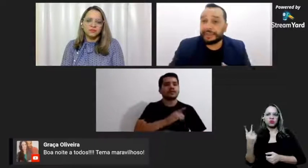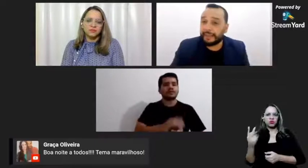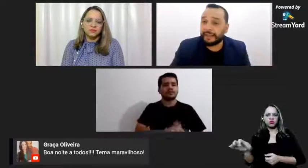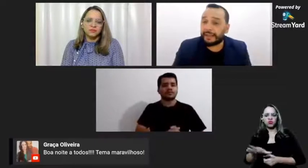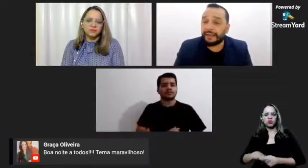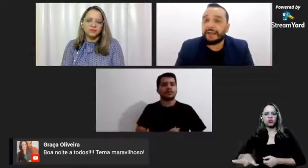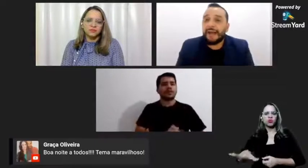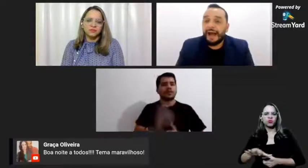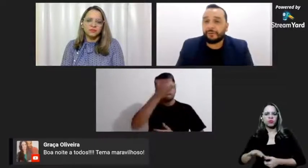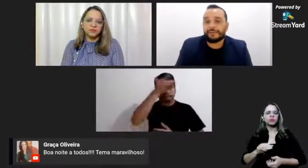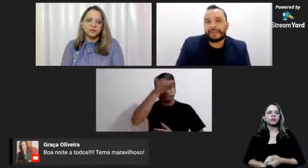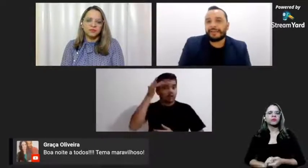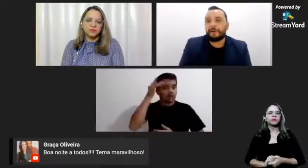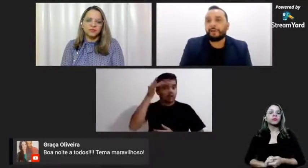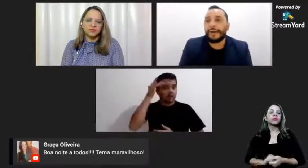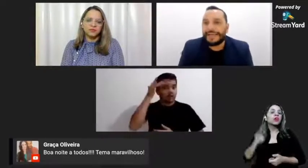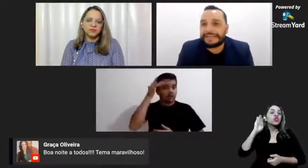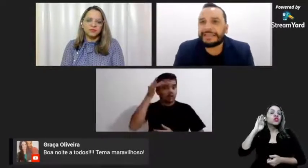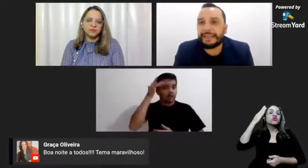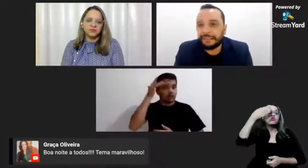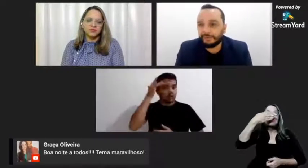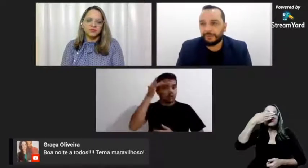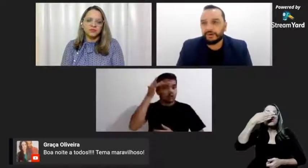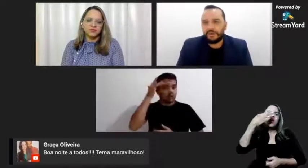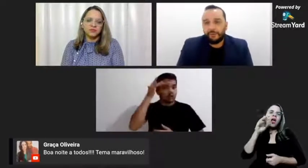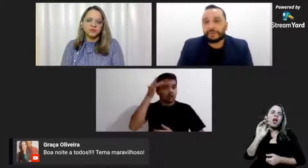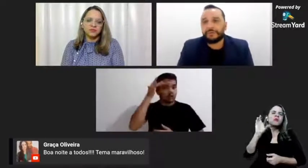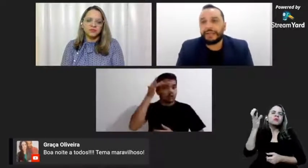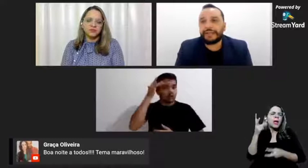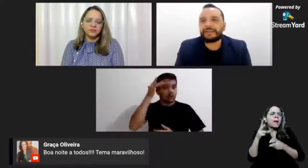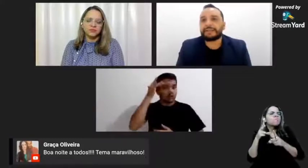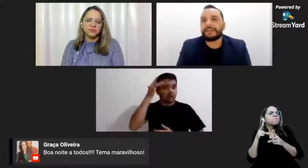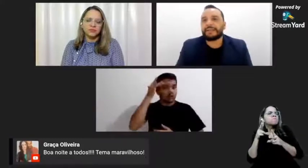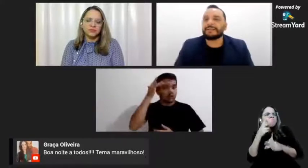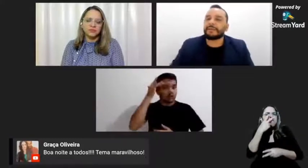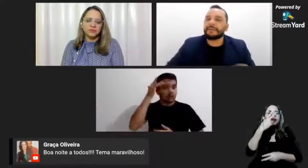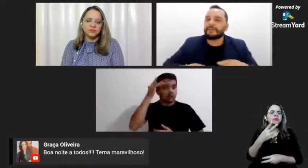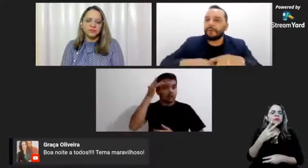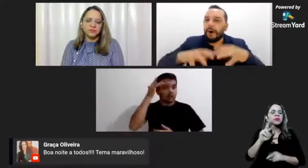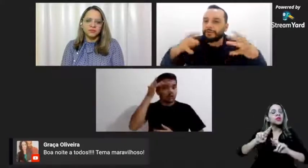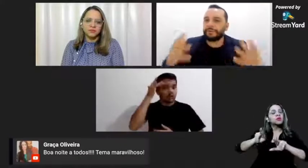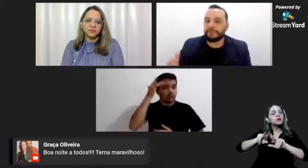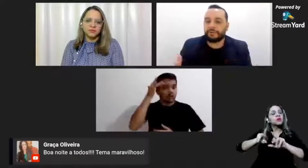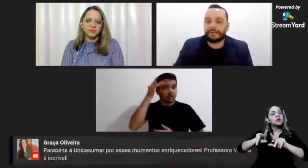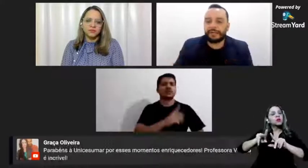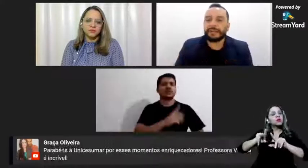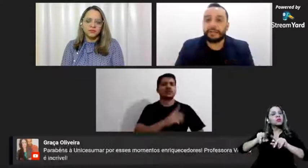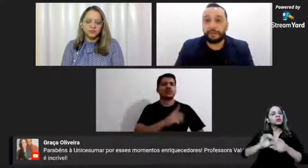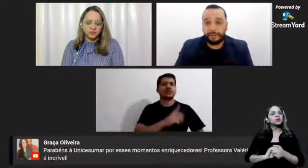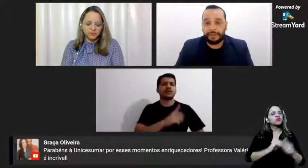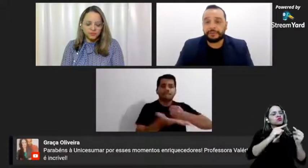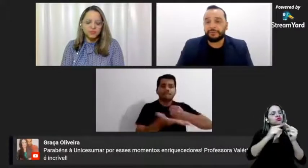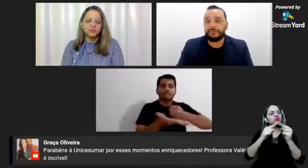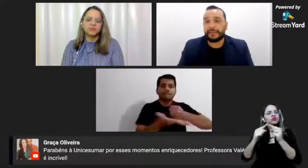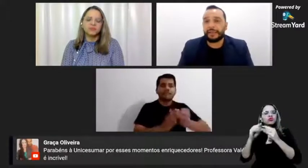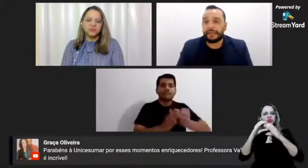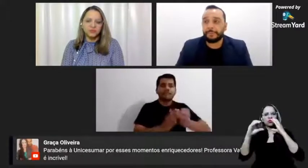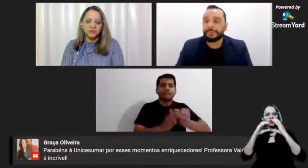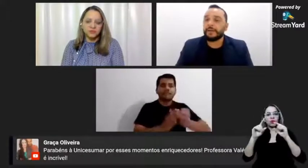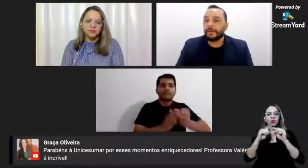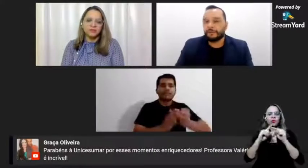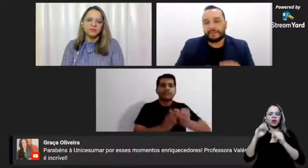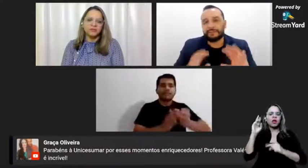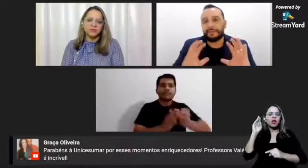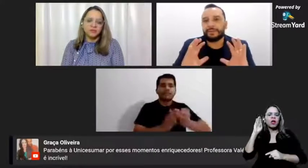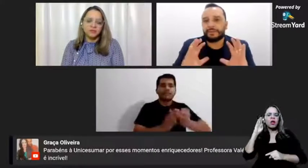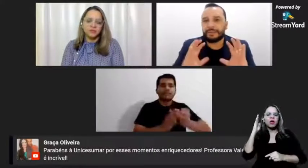Na surdo-cegueira, acontece algo parecido. O que diferencia são as formas de comunicação, porque na